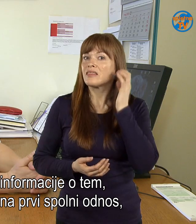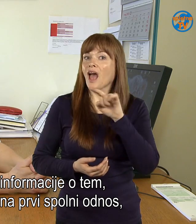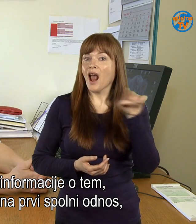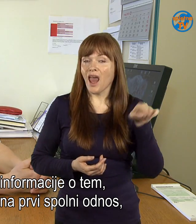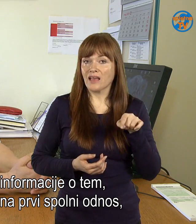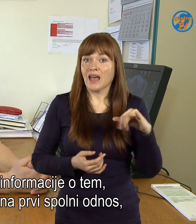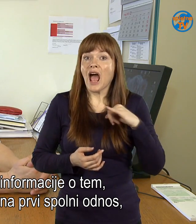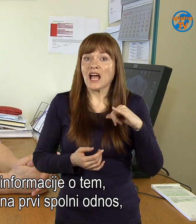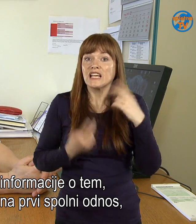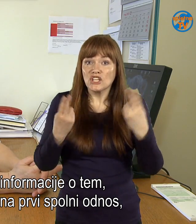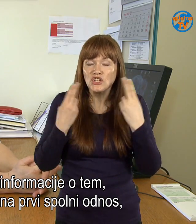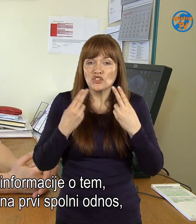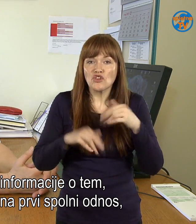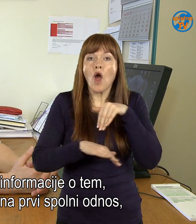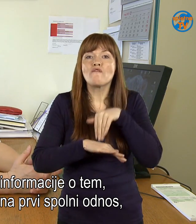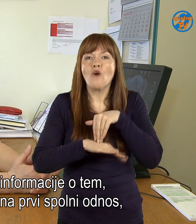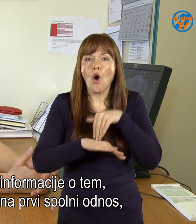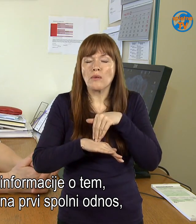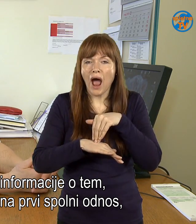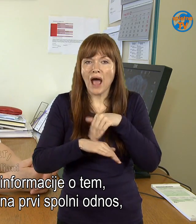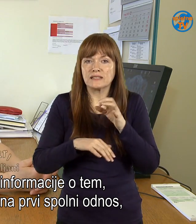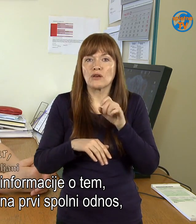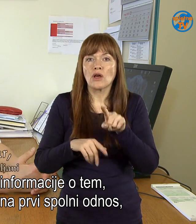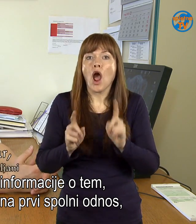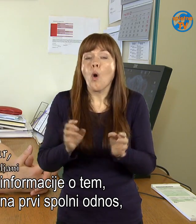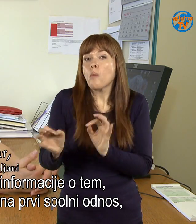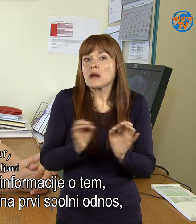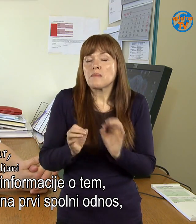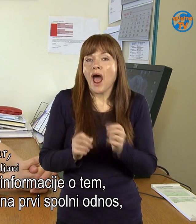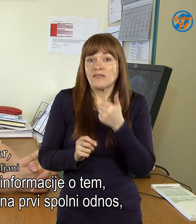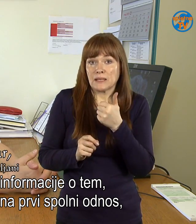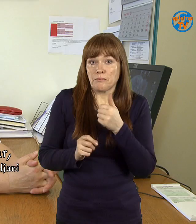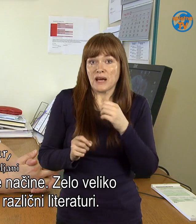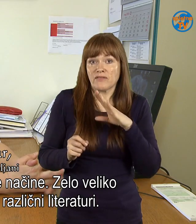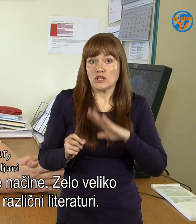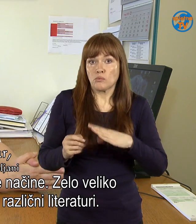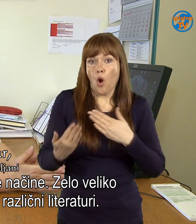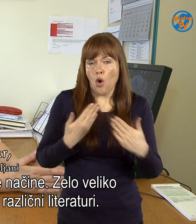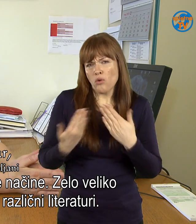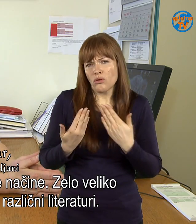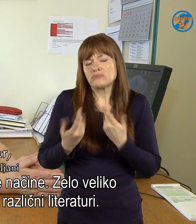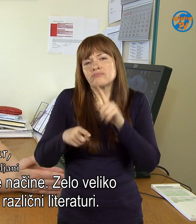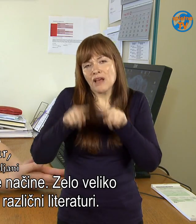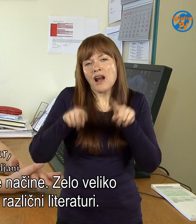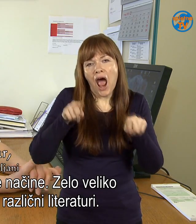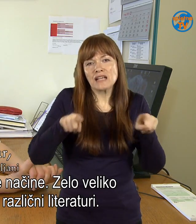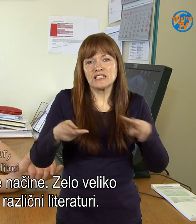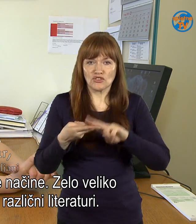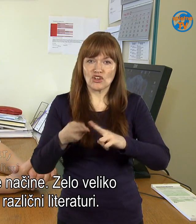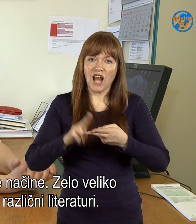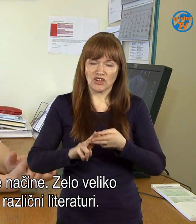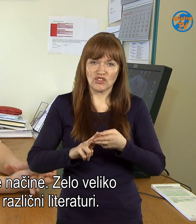Dekleta iščejo informacije o tem, kako se pripraviti na prvi spolni odnos na najrazličnejše